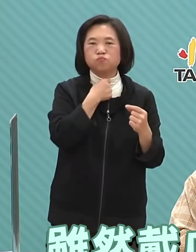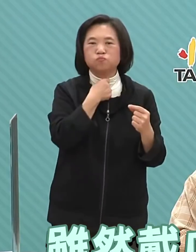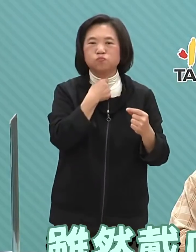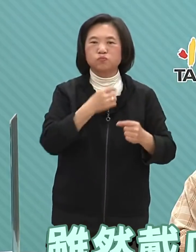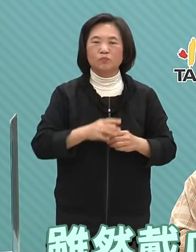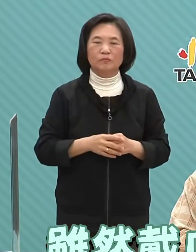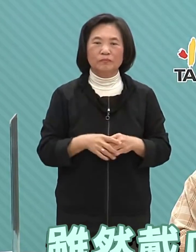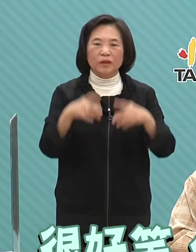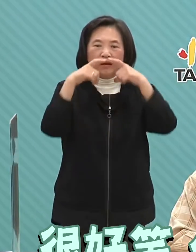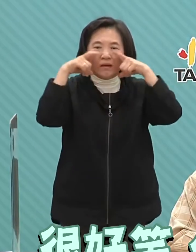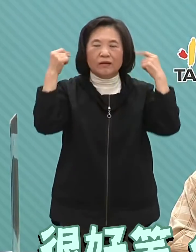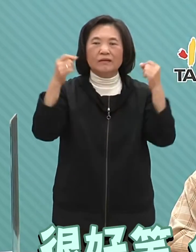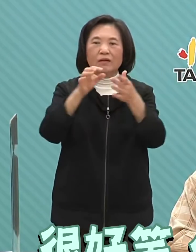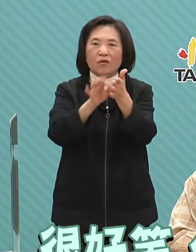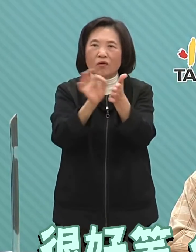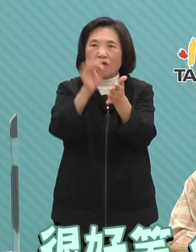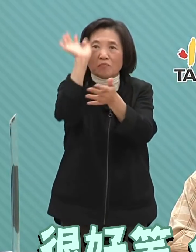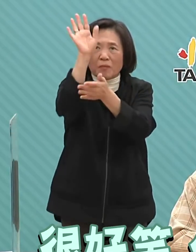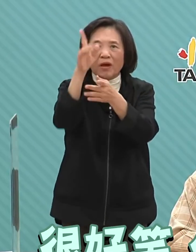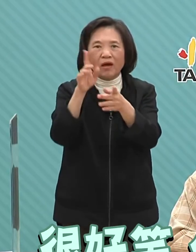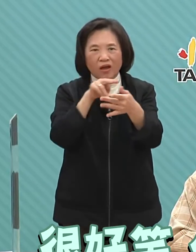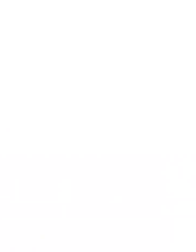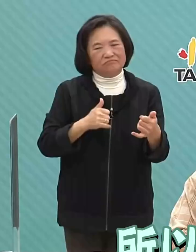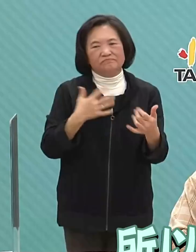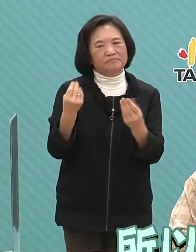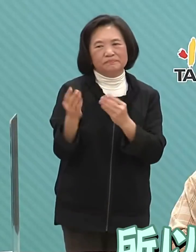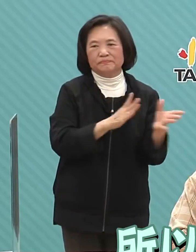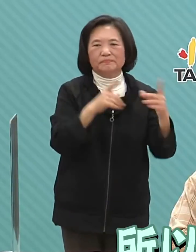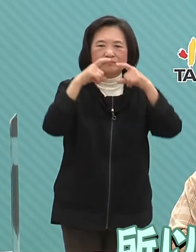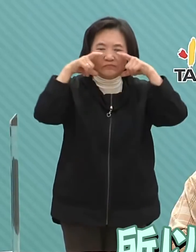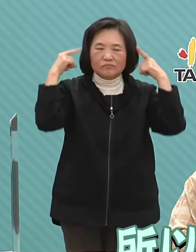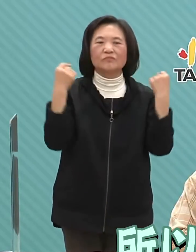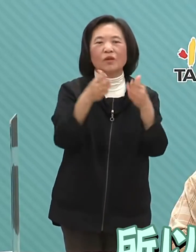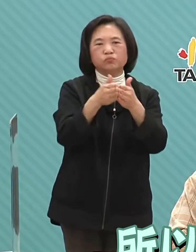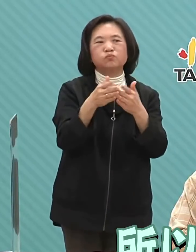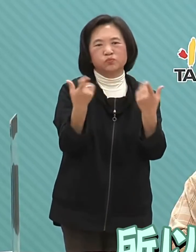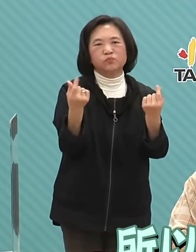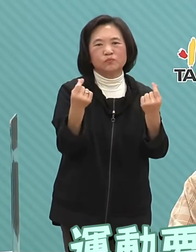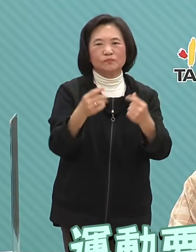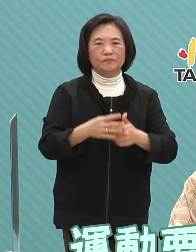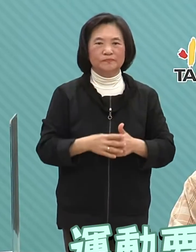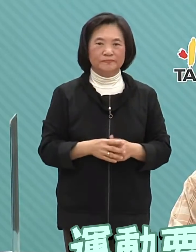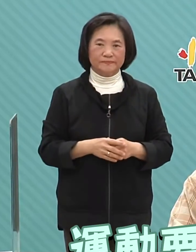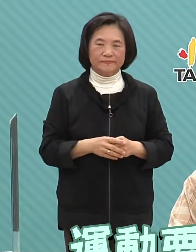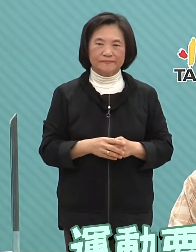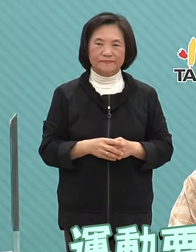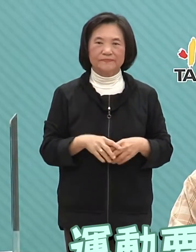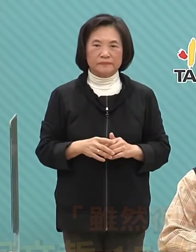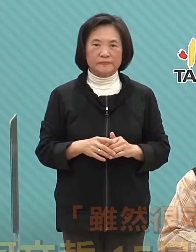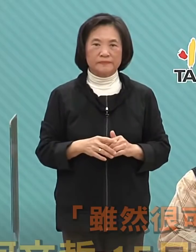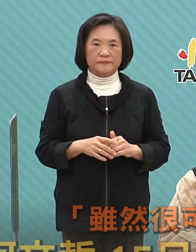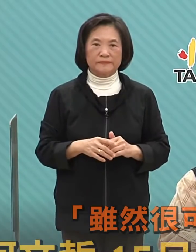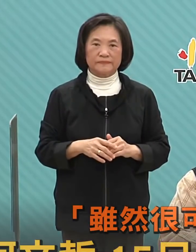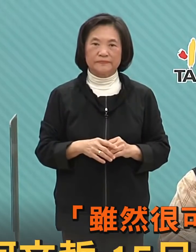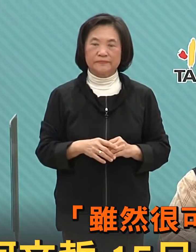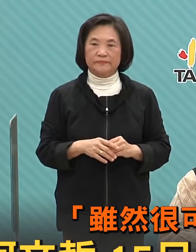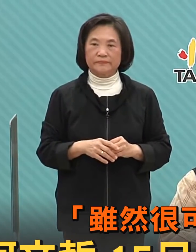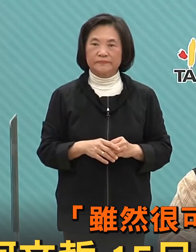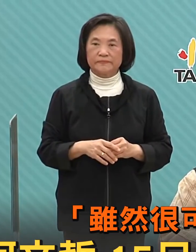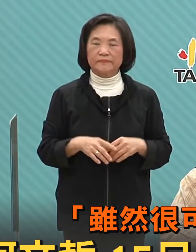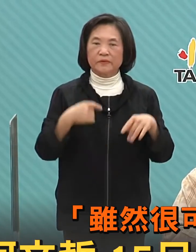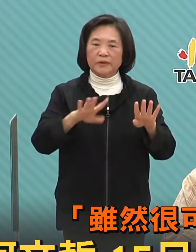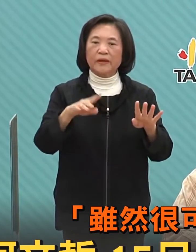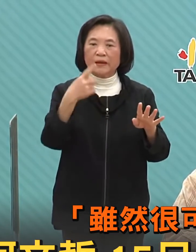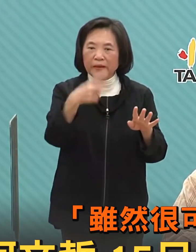虽然这个戴口罩打篮球很好笑，你知道，但是没办法，所以原则上运动要戴口罩的。那大家也会